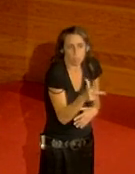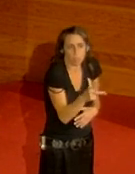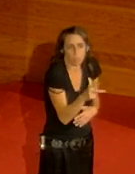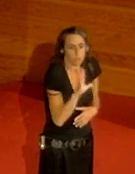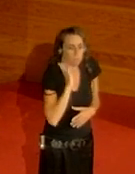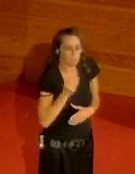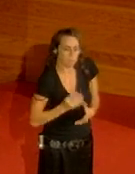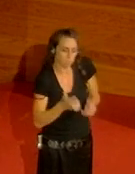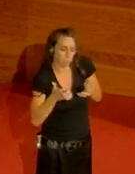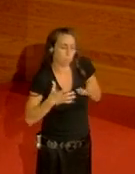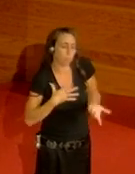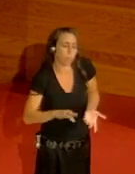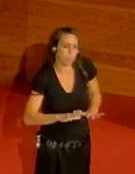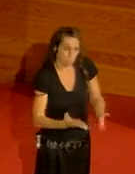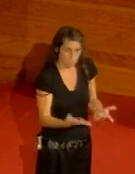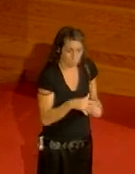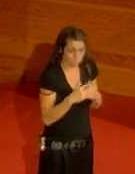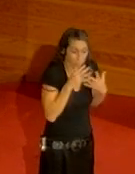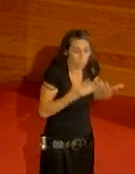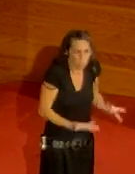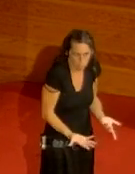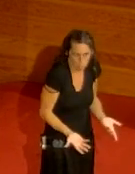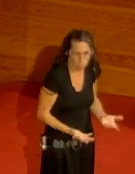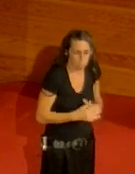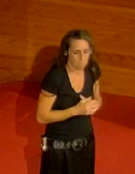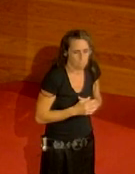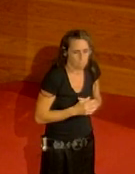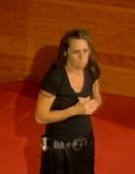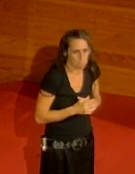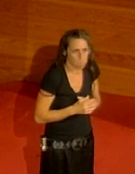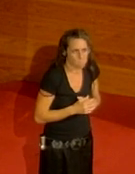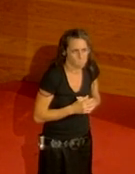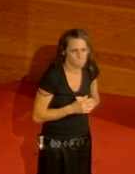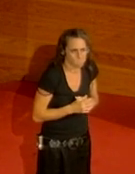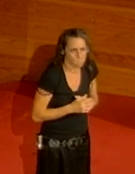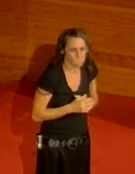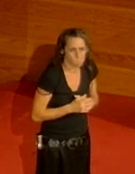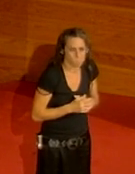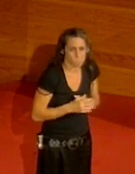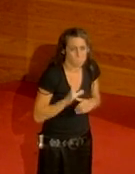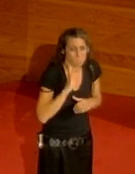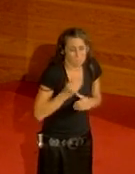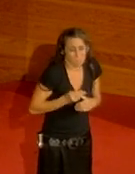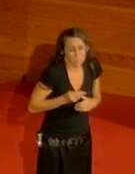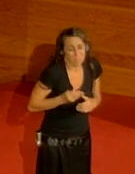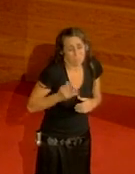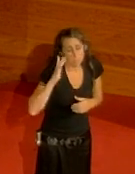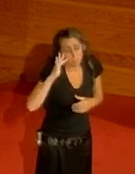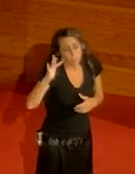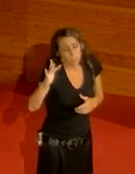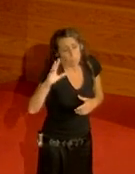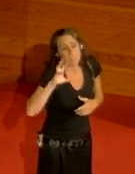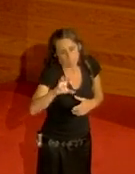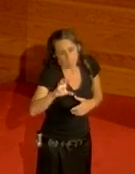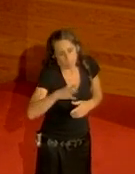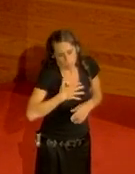los palestinos en ese contexto ahora ellos ya ni siquiera aspiran Aún está bueno pues aspiran a